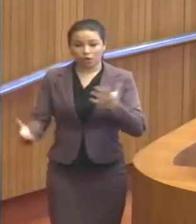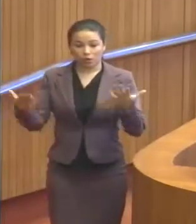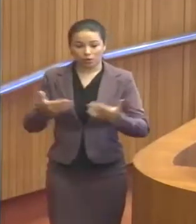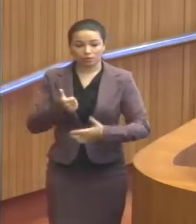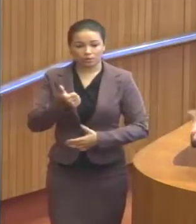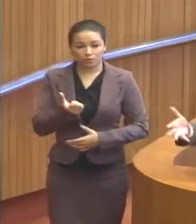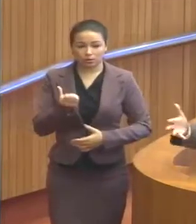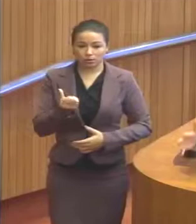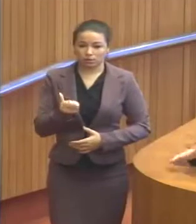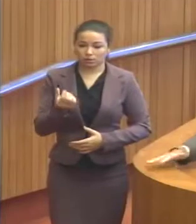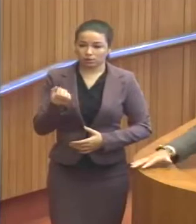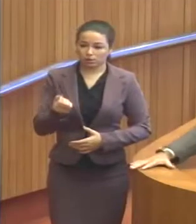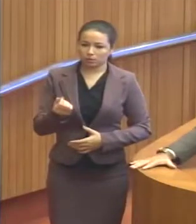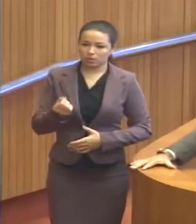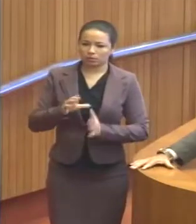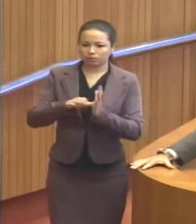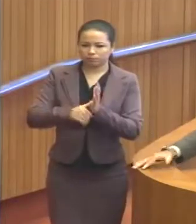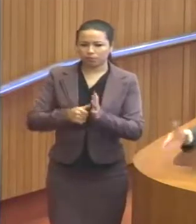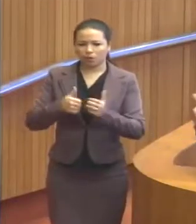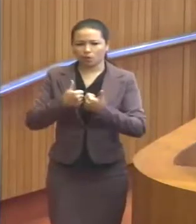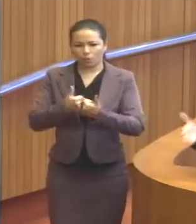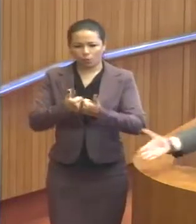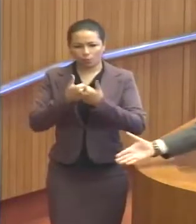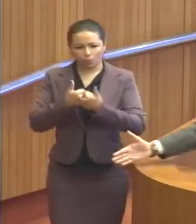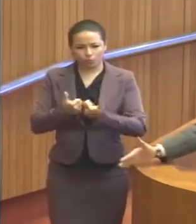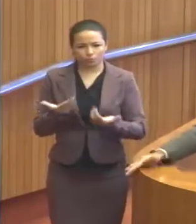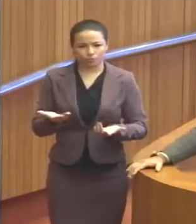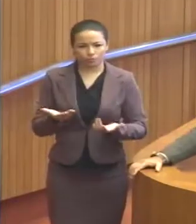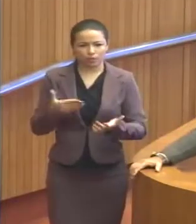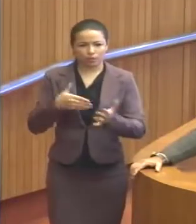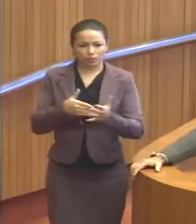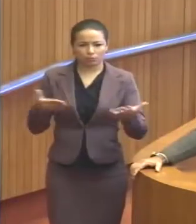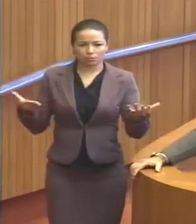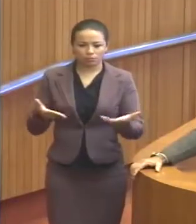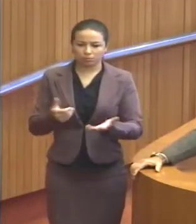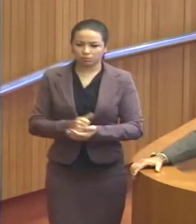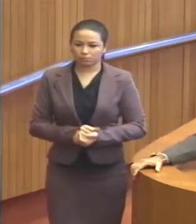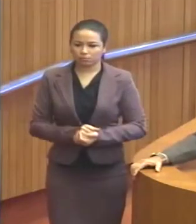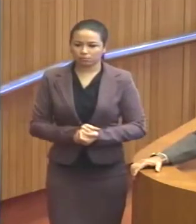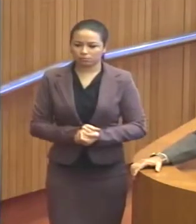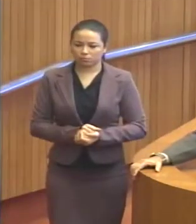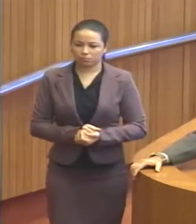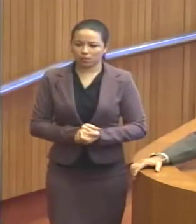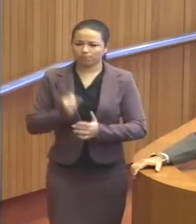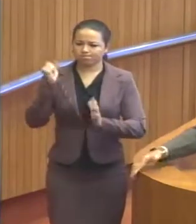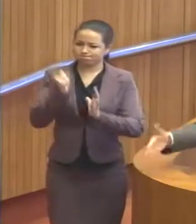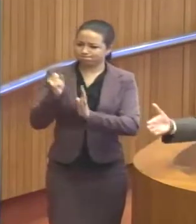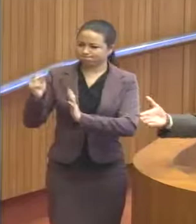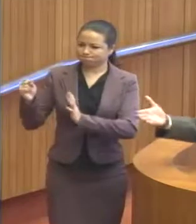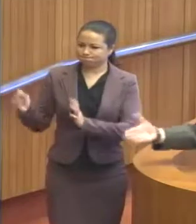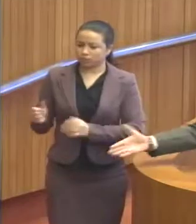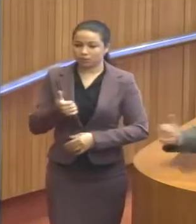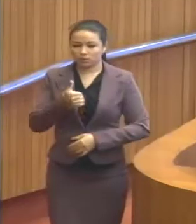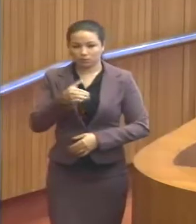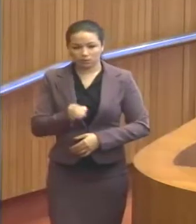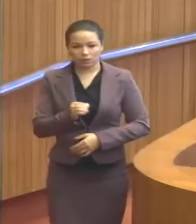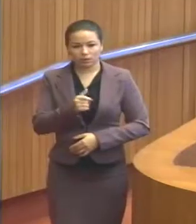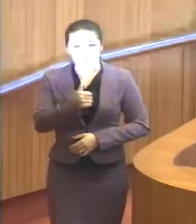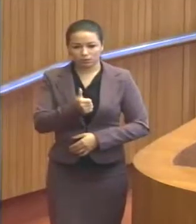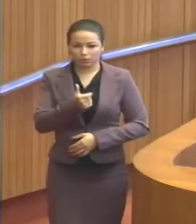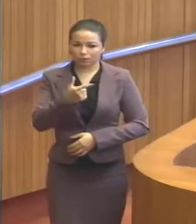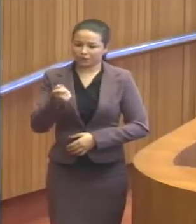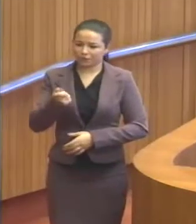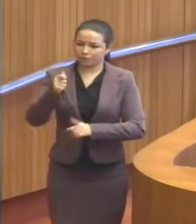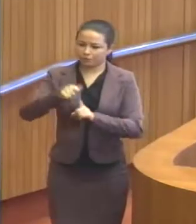com 160 assaltos a ônibus, até hoje. Os homicídios de 100 a 120 por